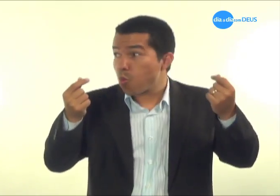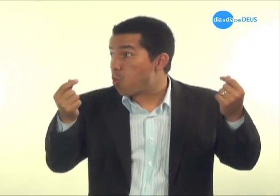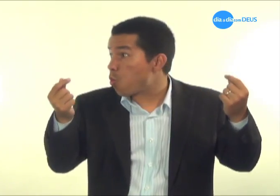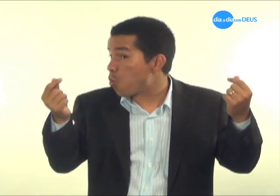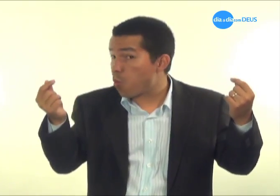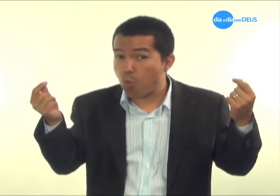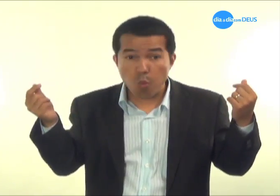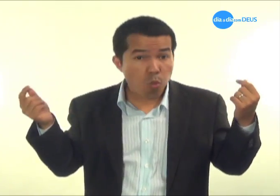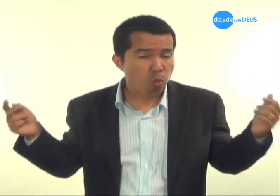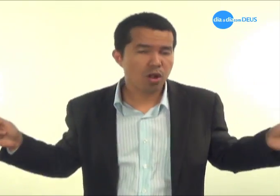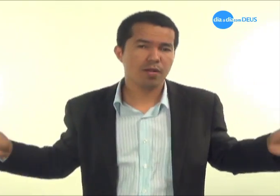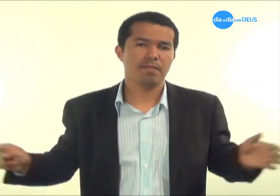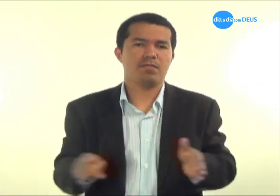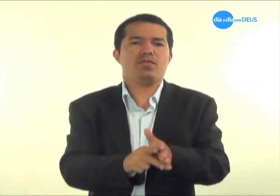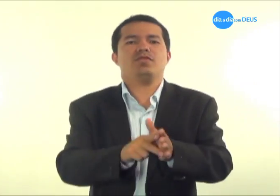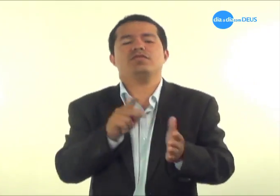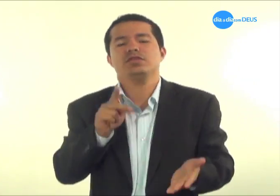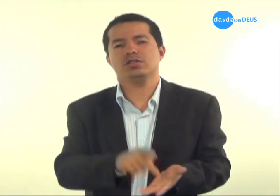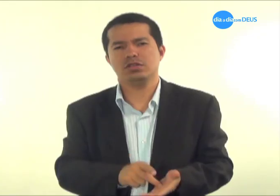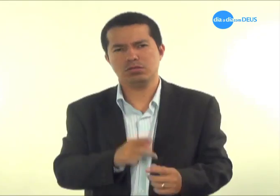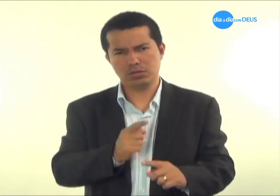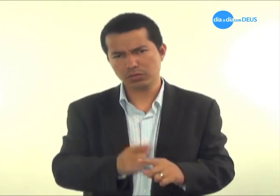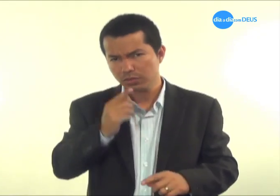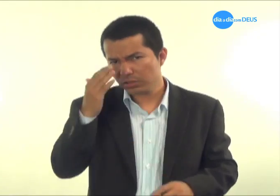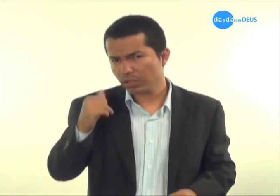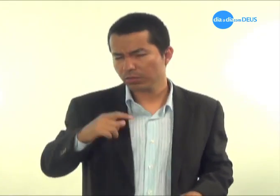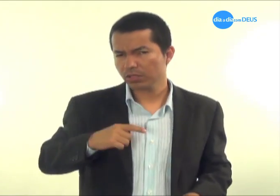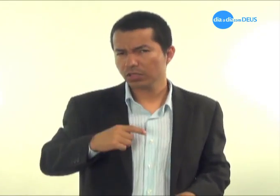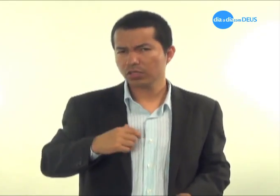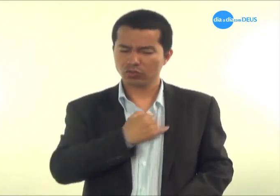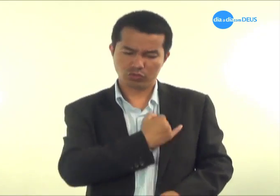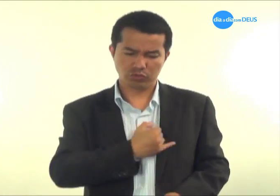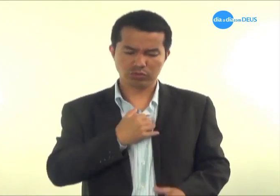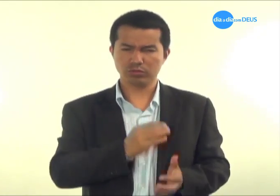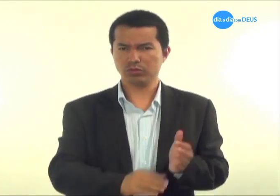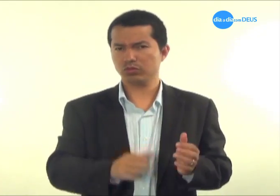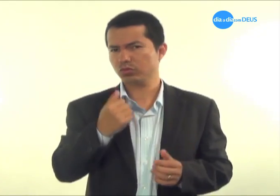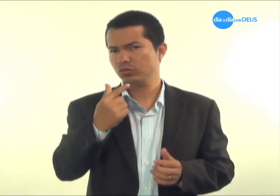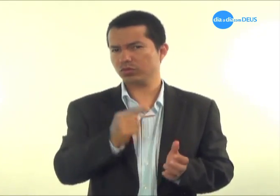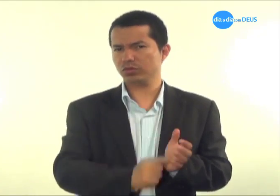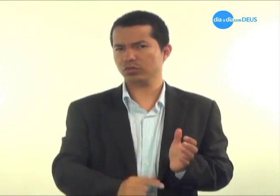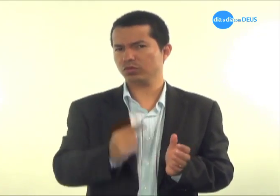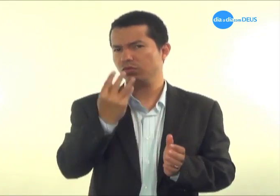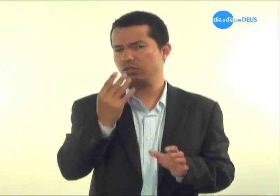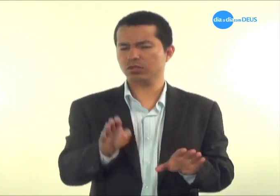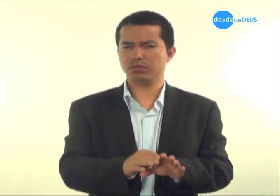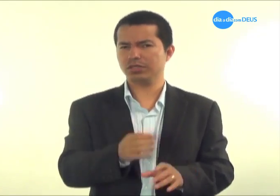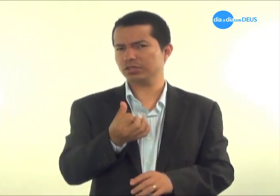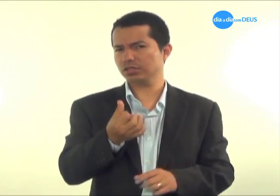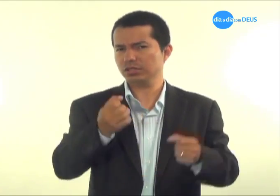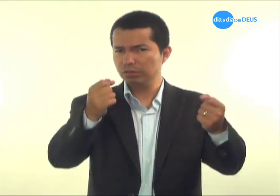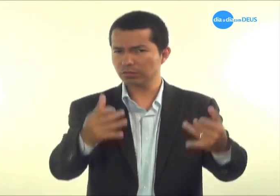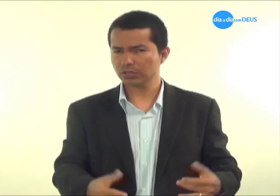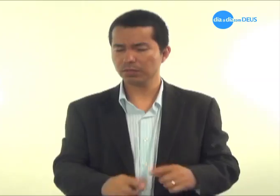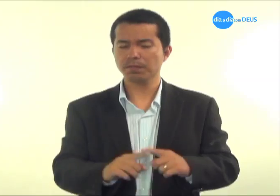ficar importante. E a Bíblia diz assim, João 12, versículos 4 a 6, mas Judas Iscariotes, um dos seus